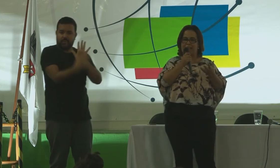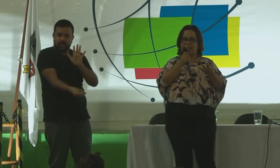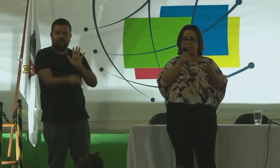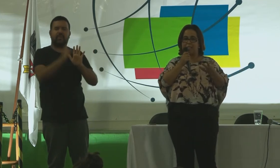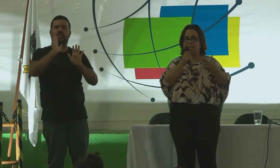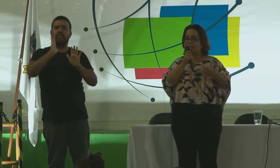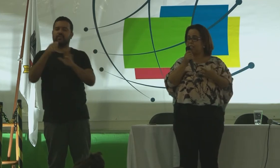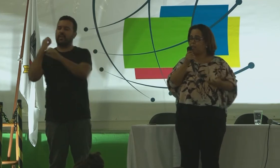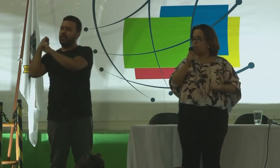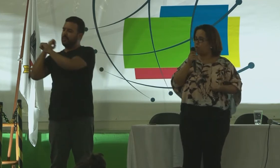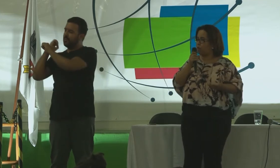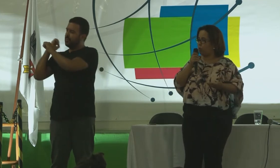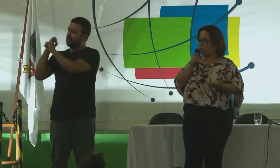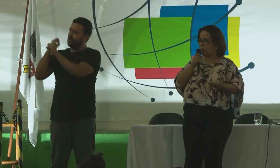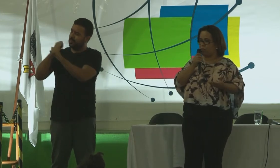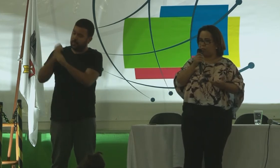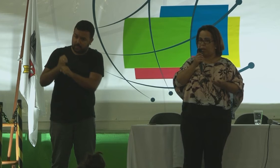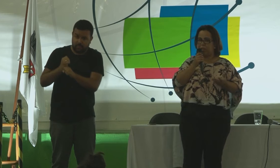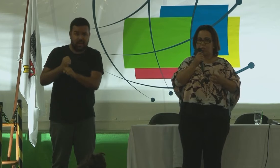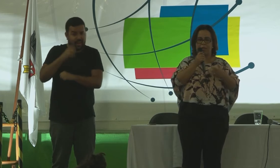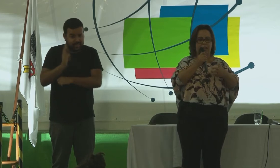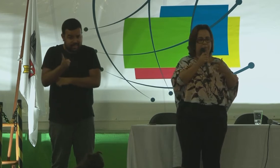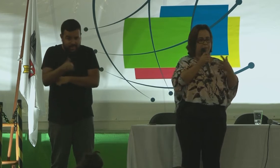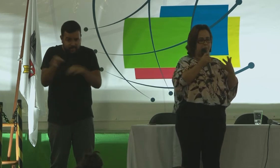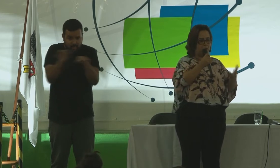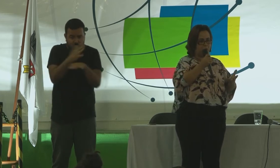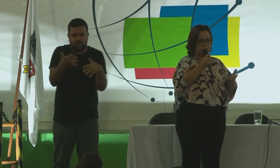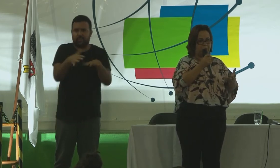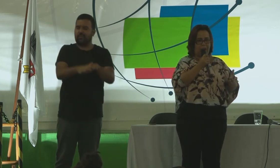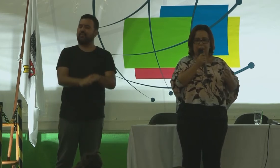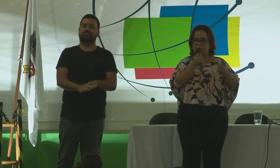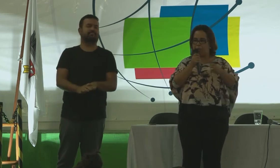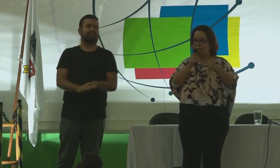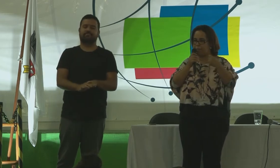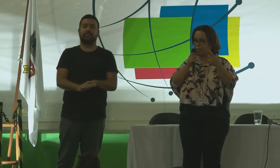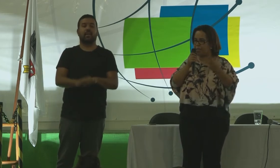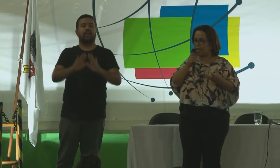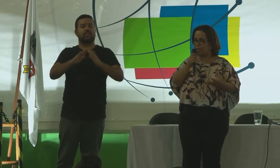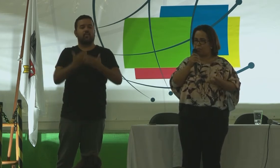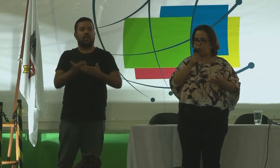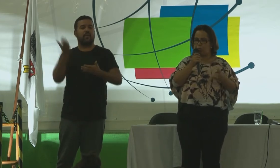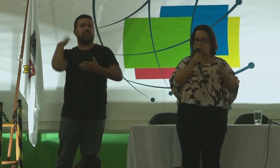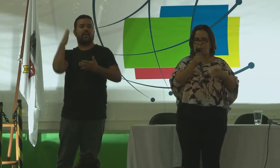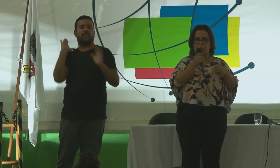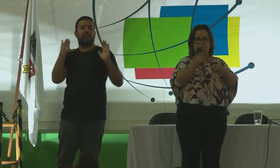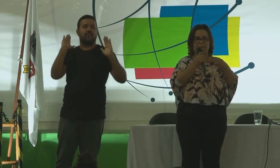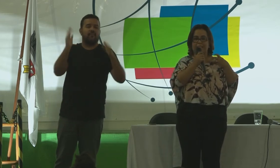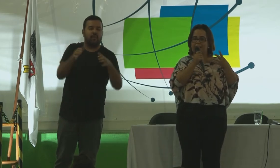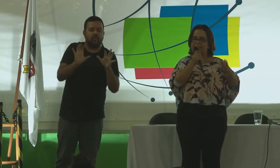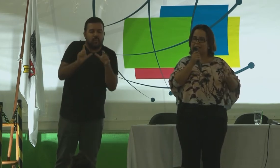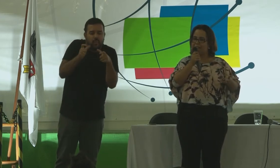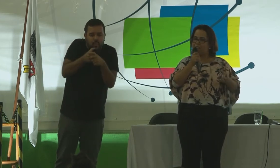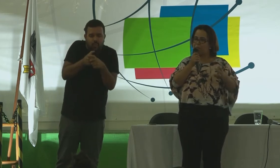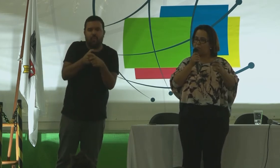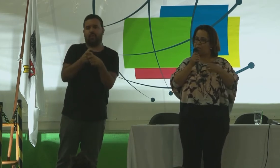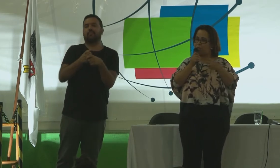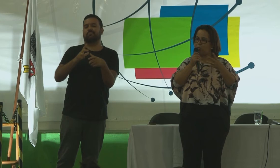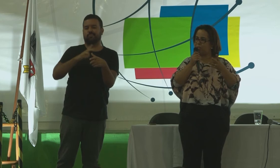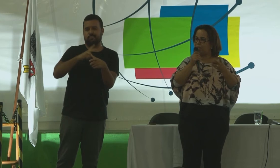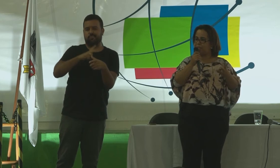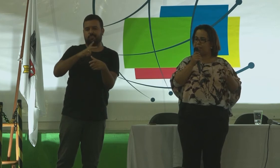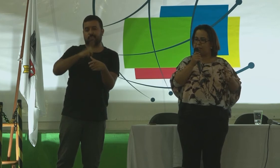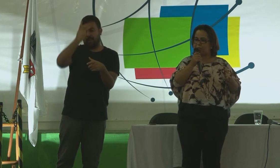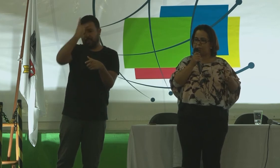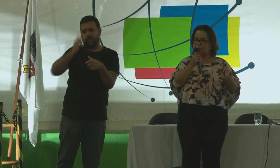várias décadas que sempre foi inclusivo. A escola era para poucos. A escola era pensada por um grupo idealizado, por um